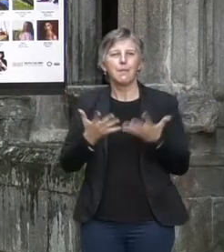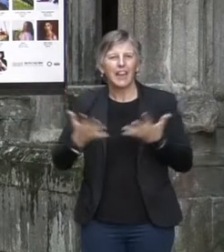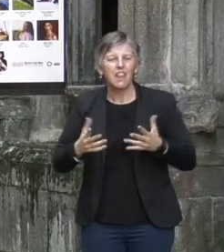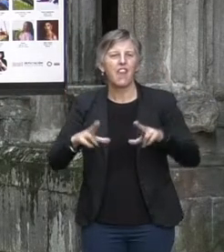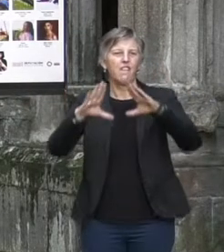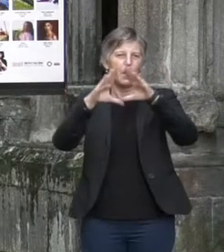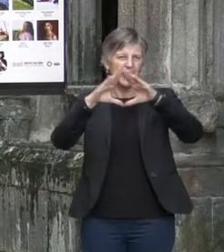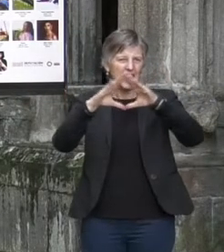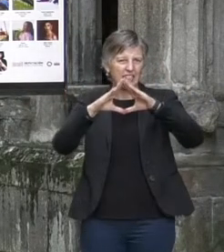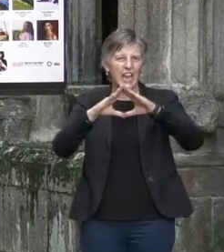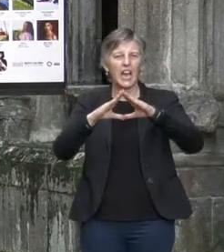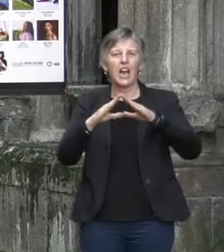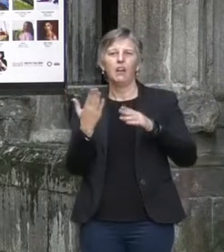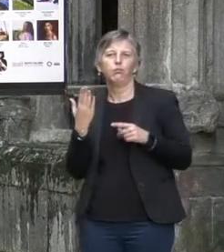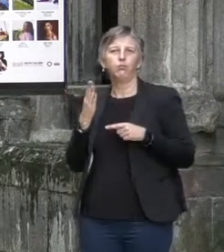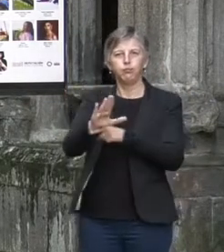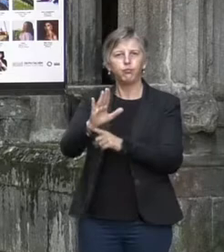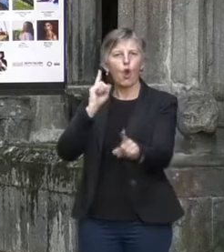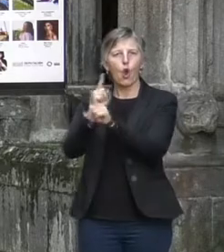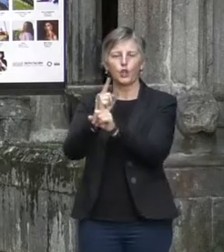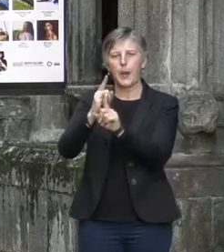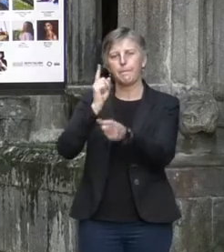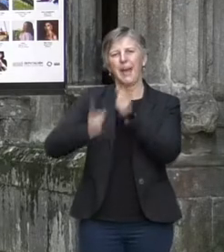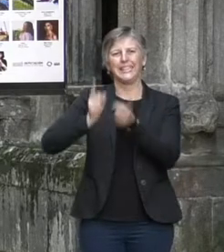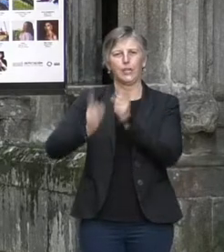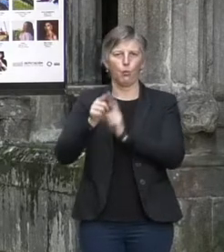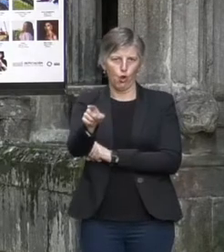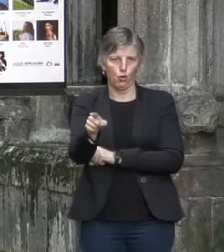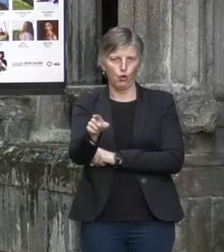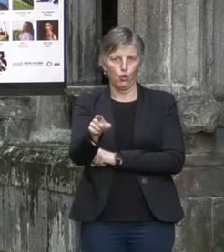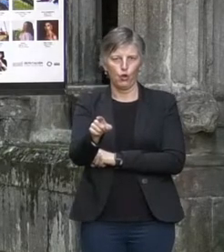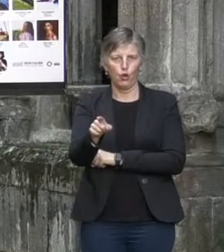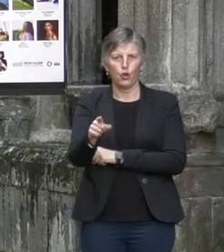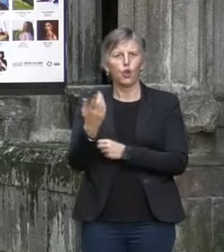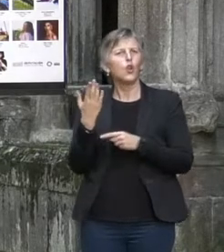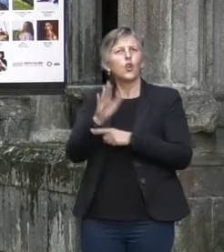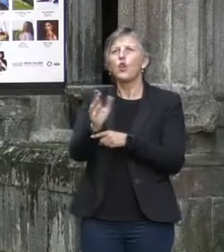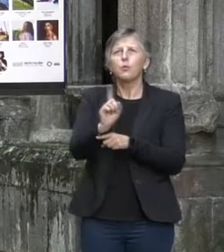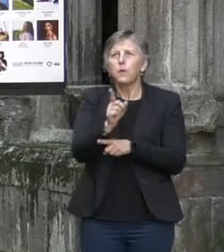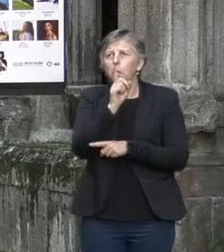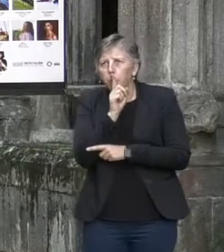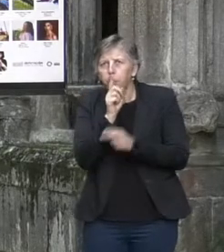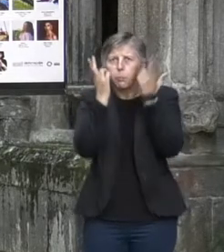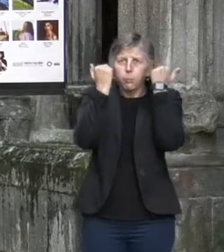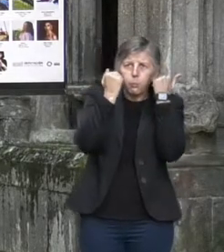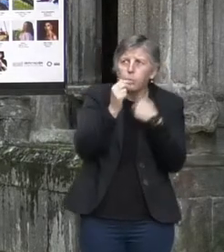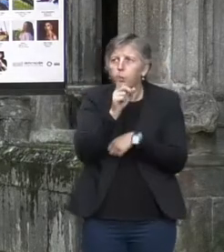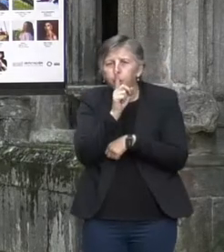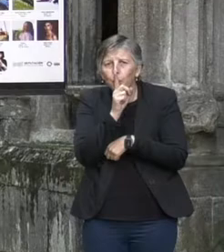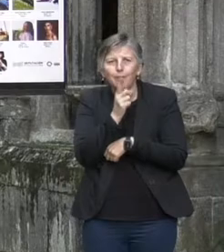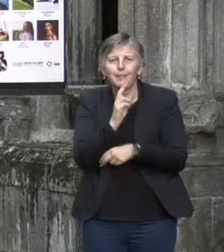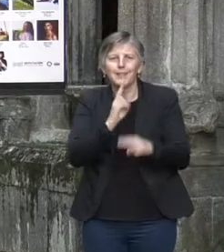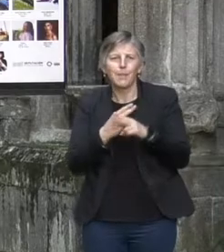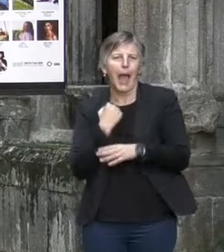feminista, posicionate fronte ao machismo. Non posicionarse, calar e estar ao